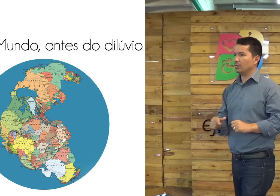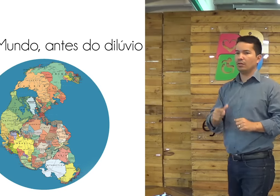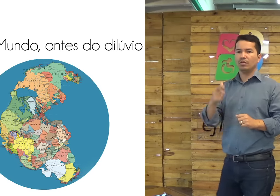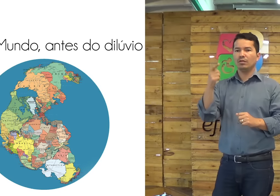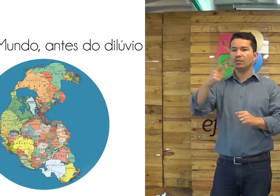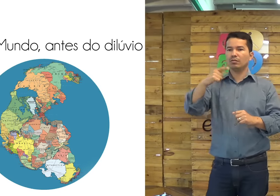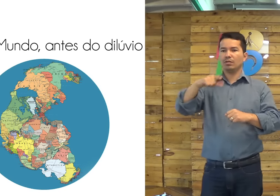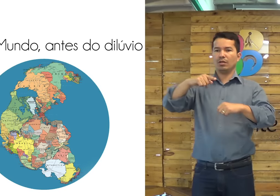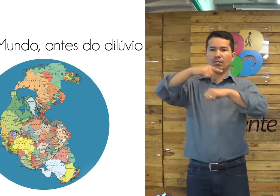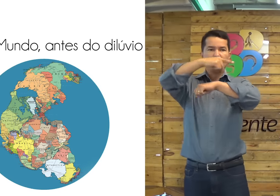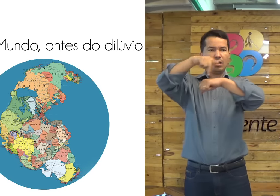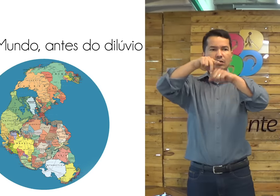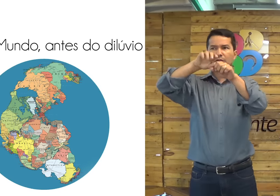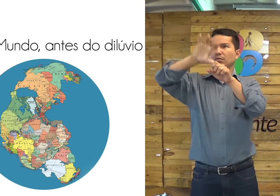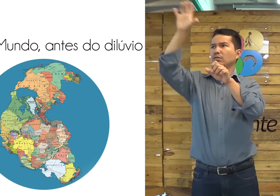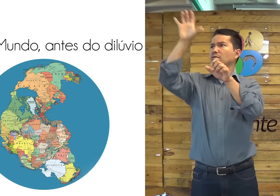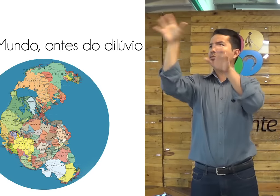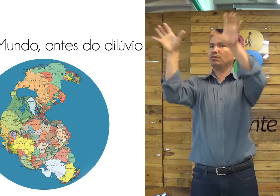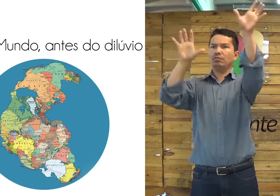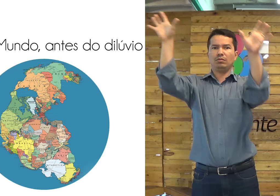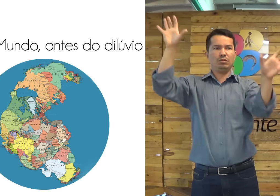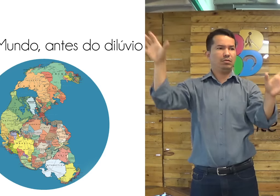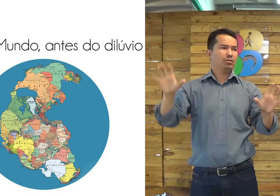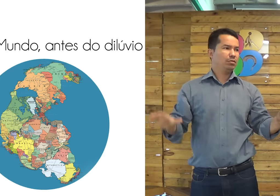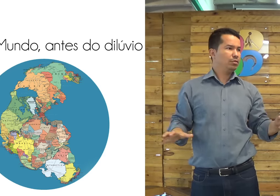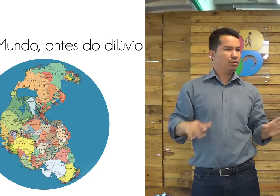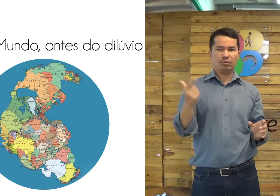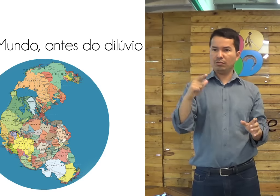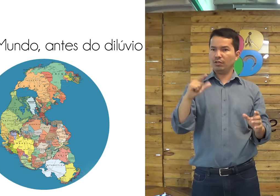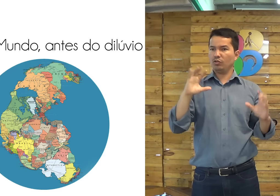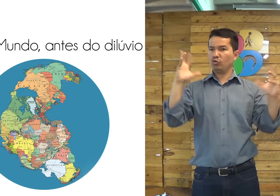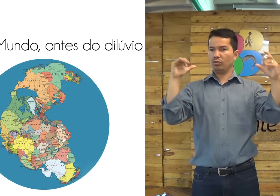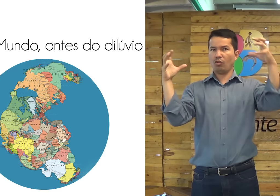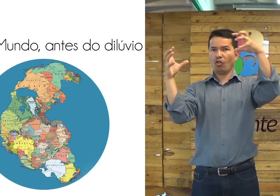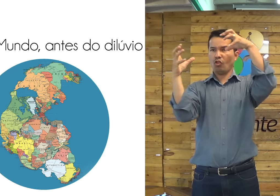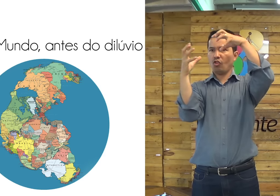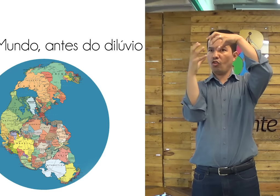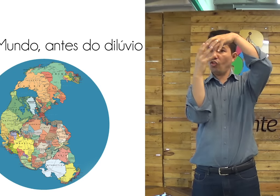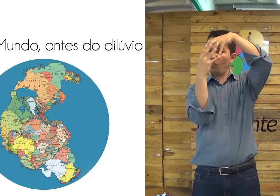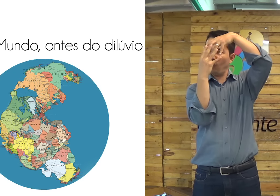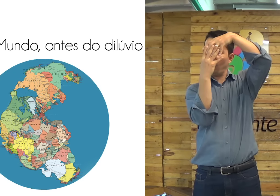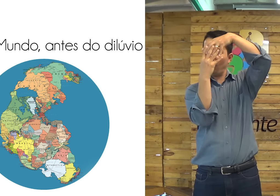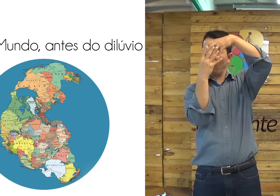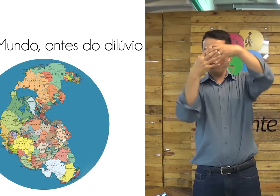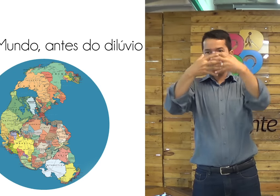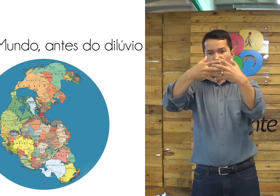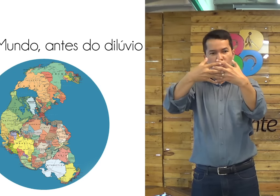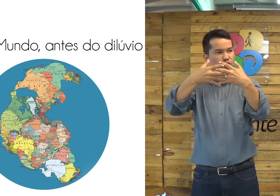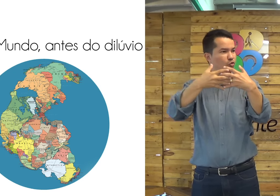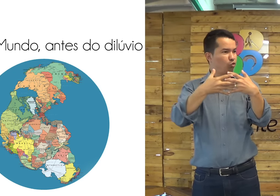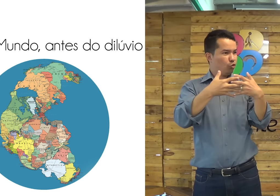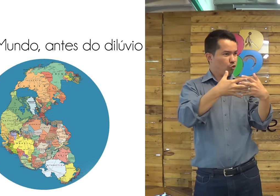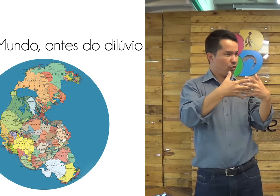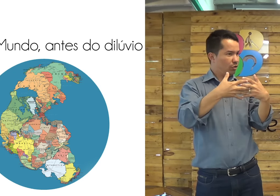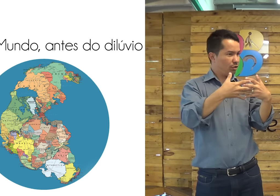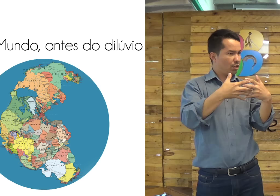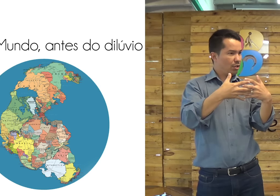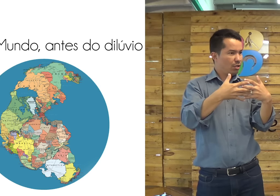ó Então tá vendo que não tem visão de países ali não tem nada né é tudo uma coisa só esse era o